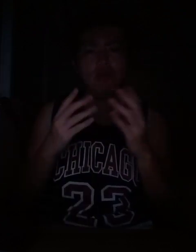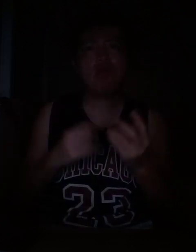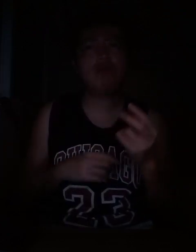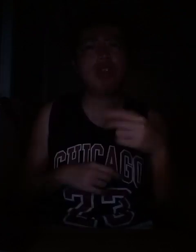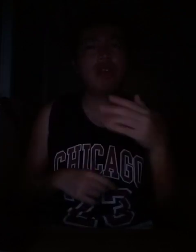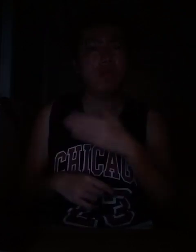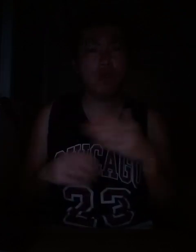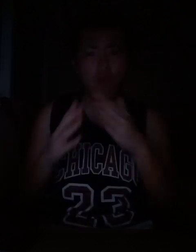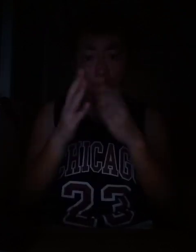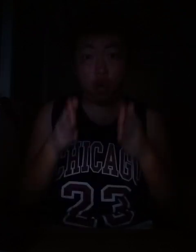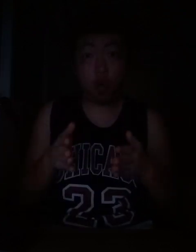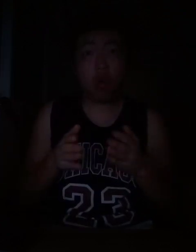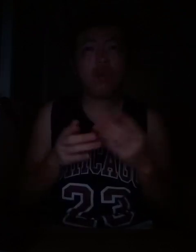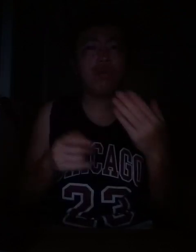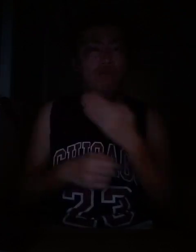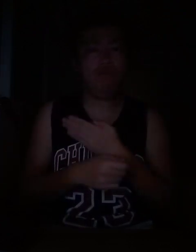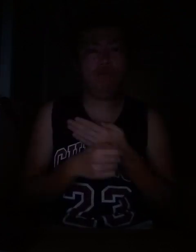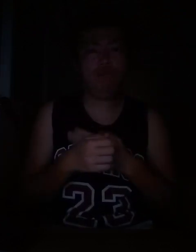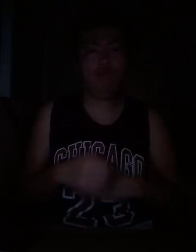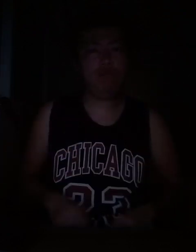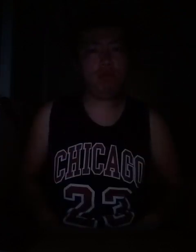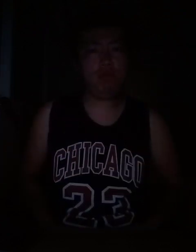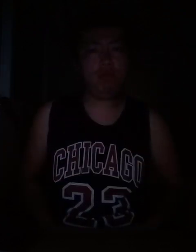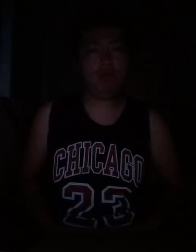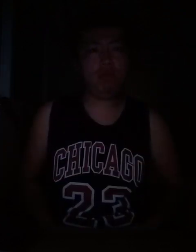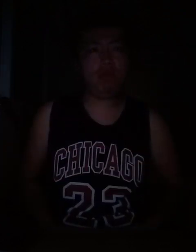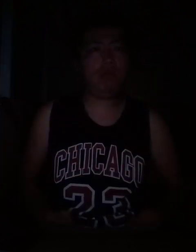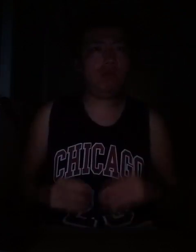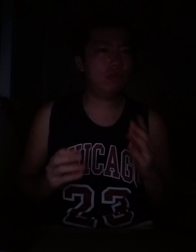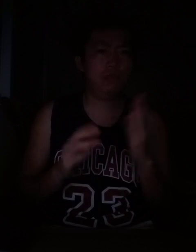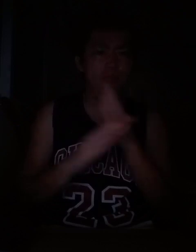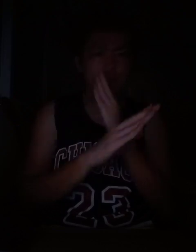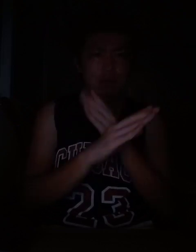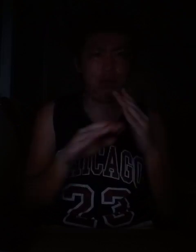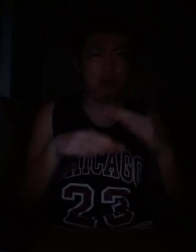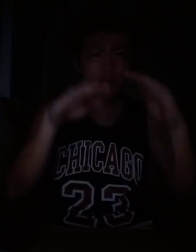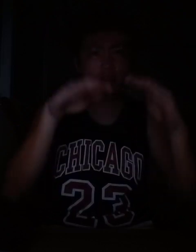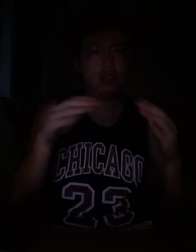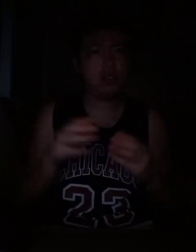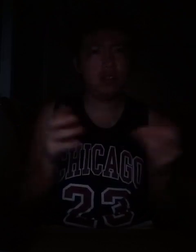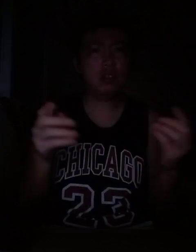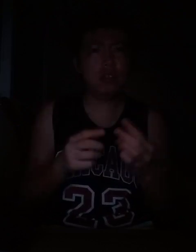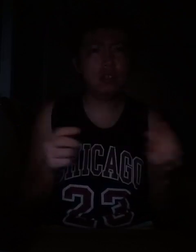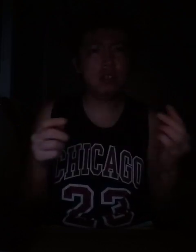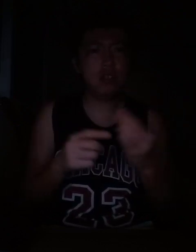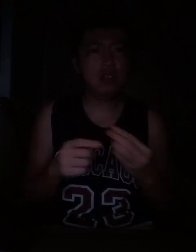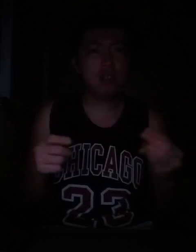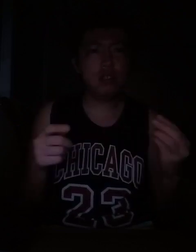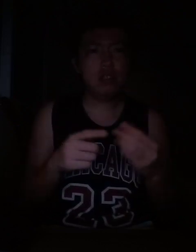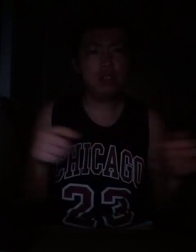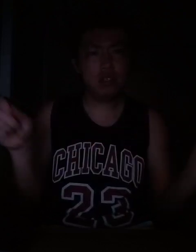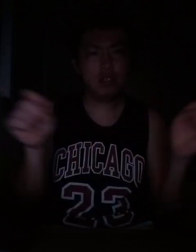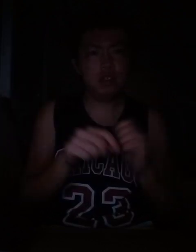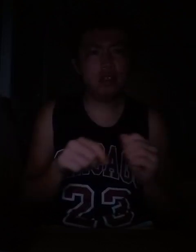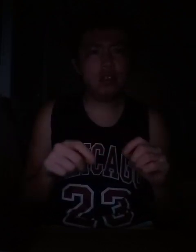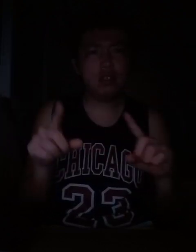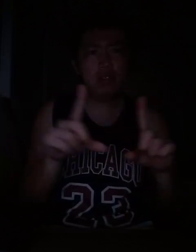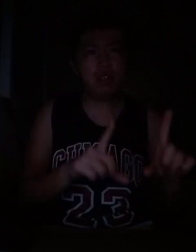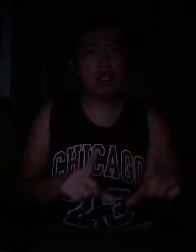차수벽을 설치하며 대비에 나섰습니다. 물 들어오거나 이제 돌들이 또 들어와서 이제 또 저희 가게 안을 또 덮쳐버리면 또